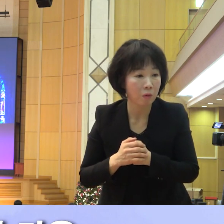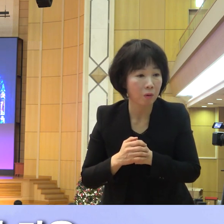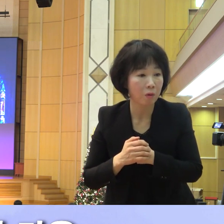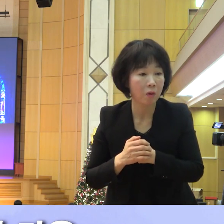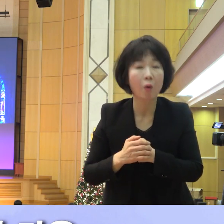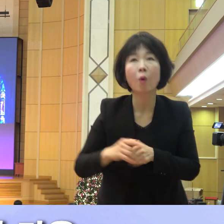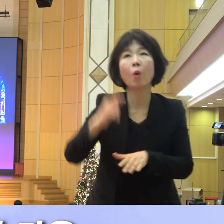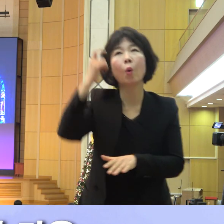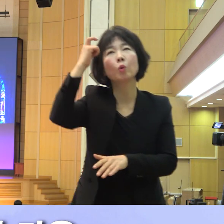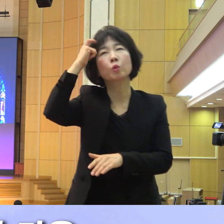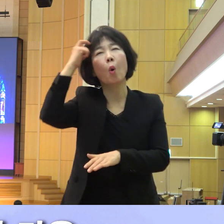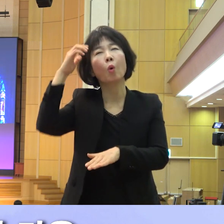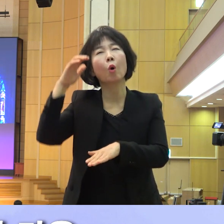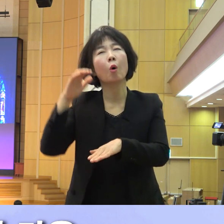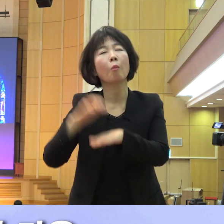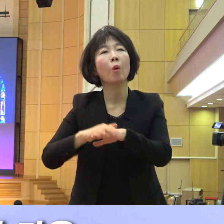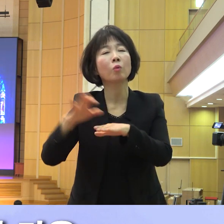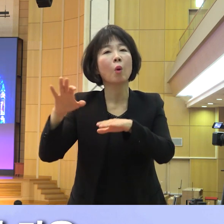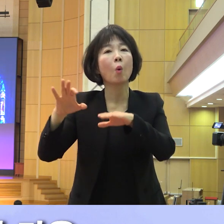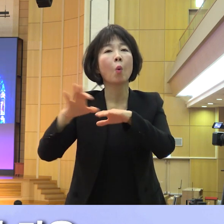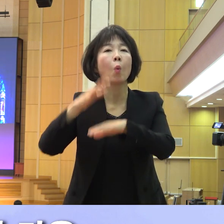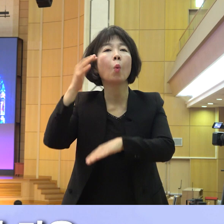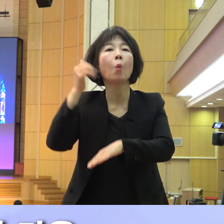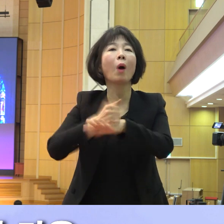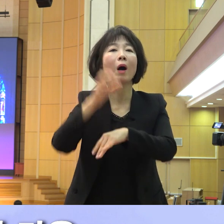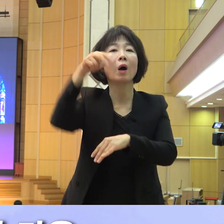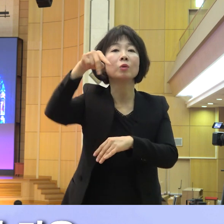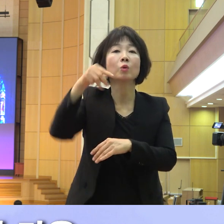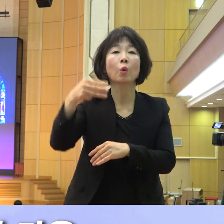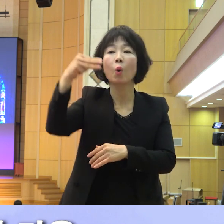5절부터 4절부터 쭉 이렇게 보면 솔로몬이가